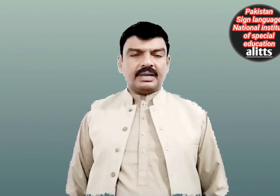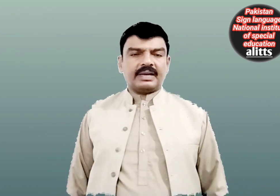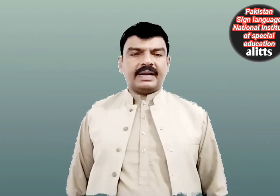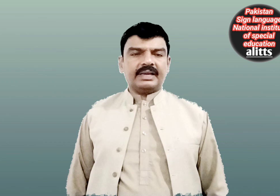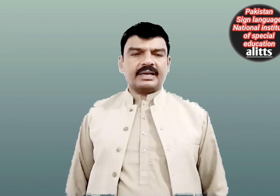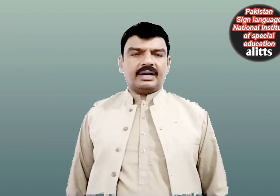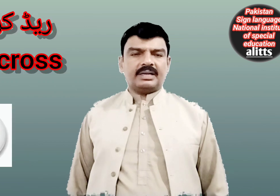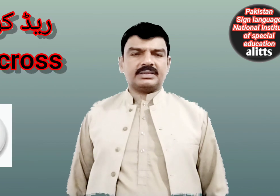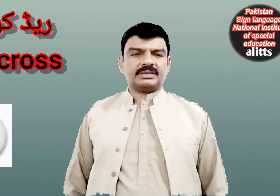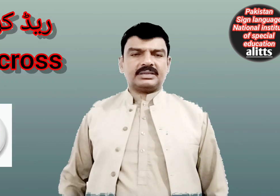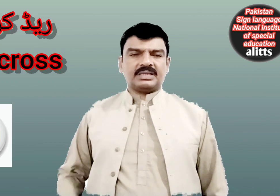रेड क्रॉस,